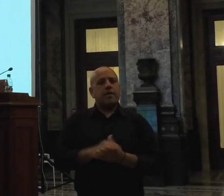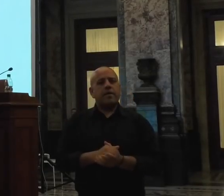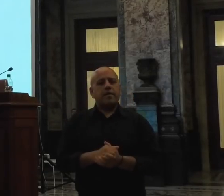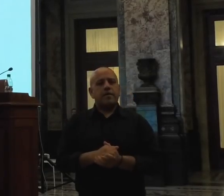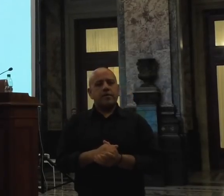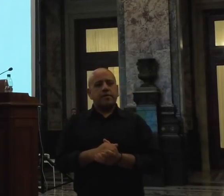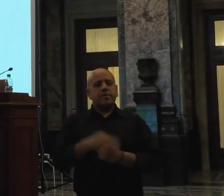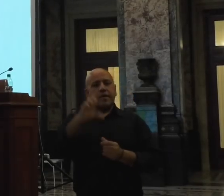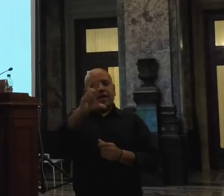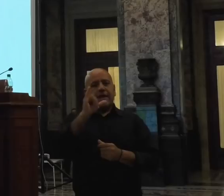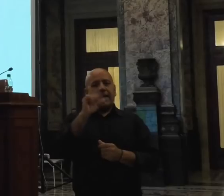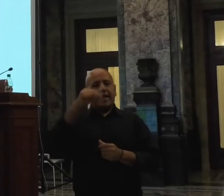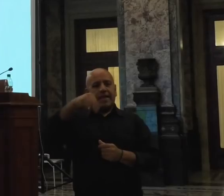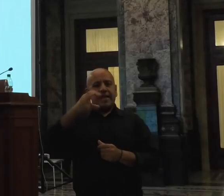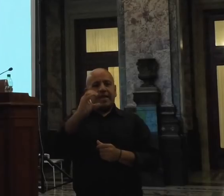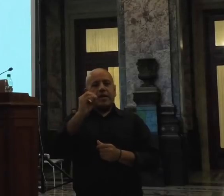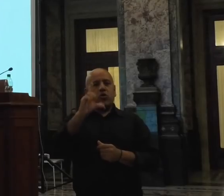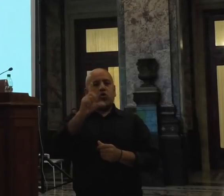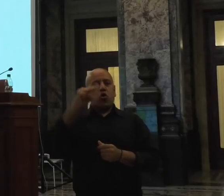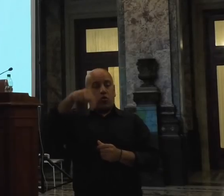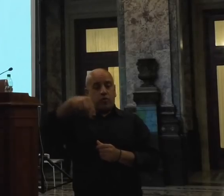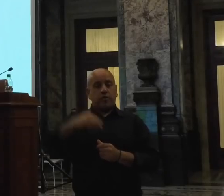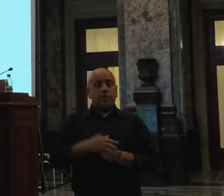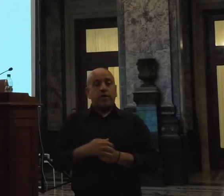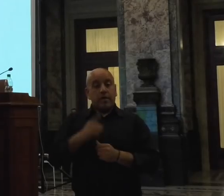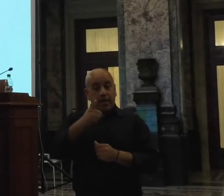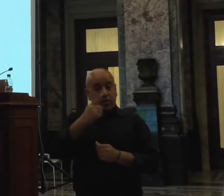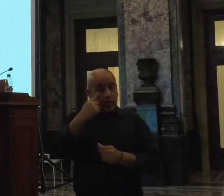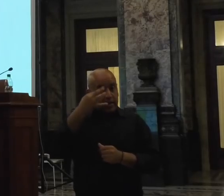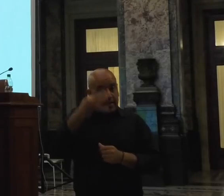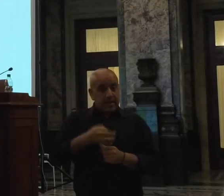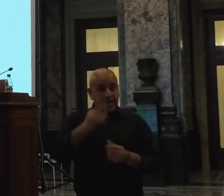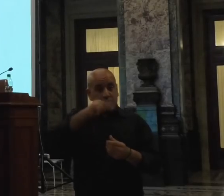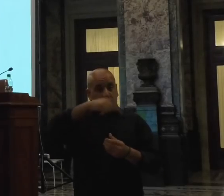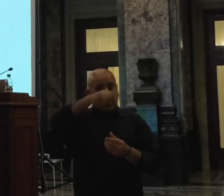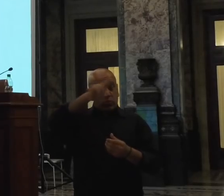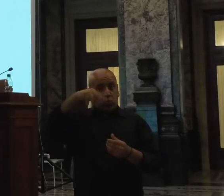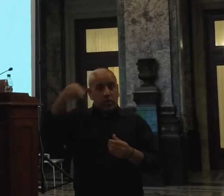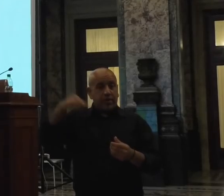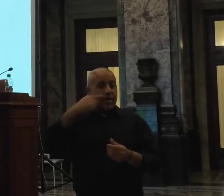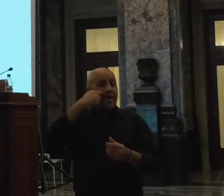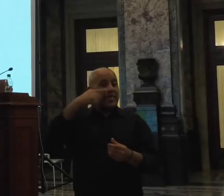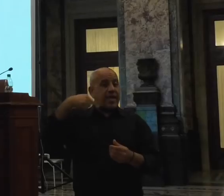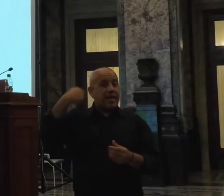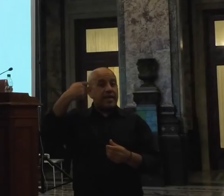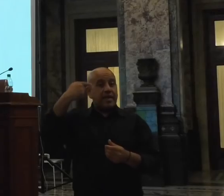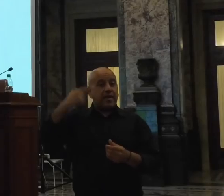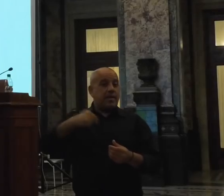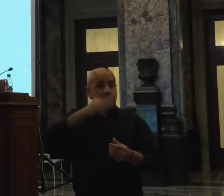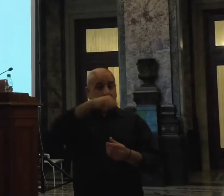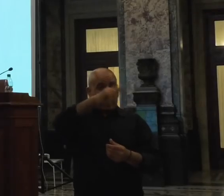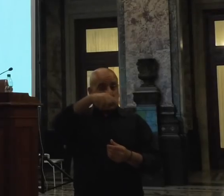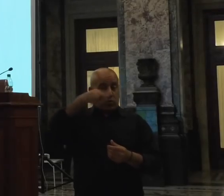A Lincoln. Ok, muy bien. Esta en realidad es una pintura de Salvador Dalí, donde vio un